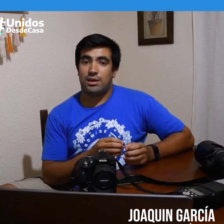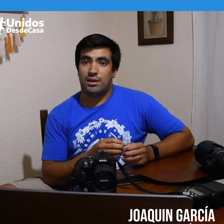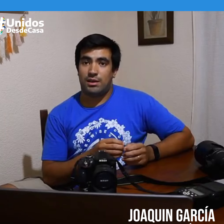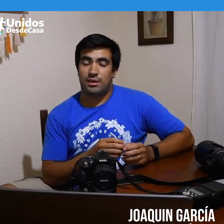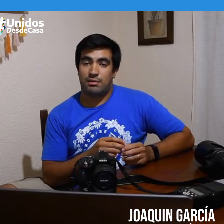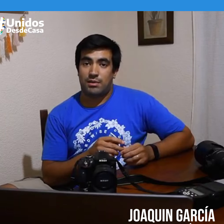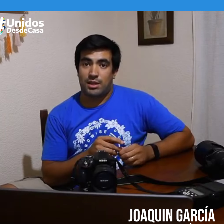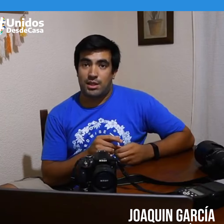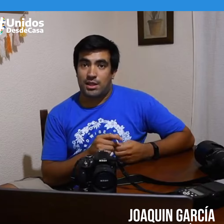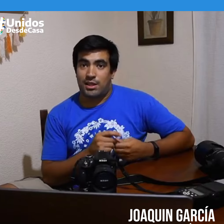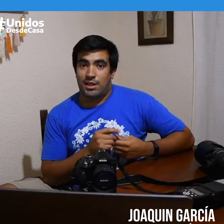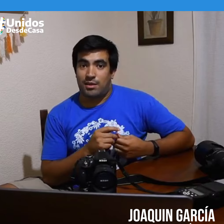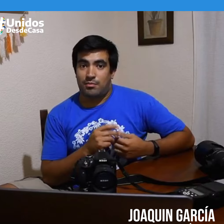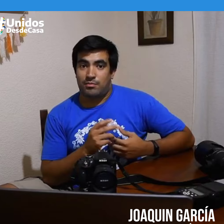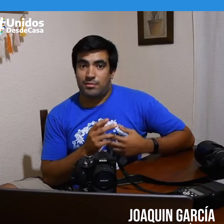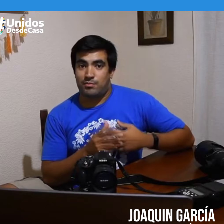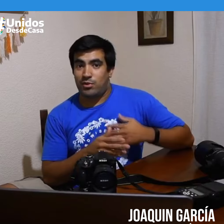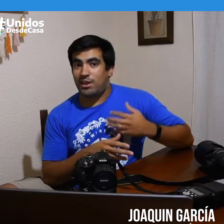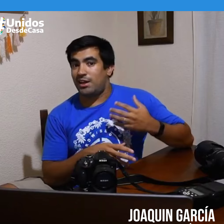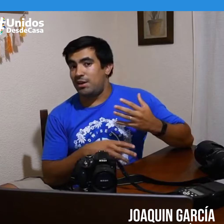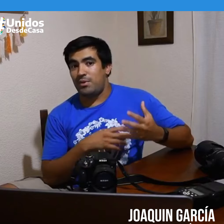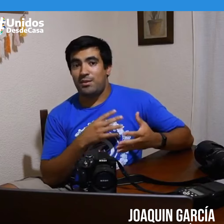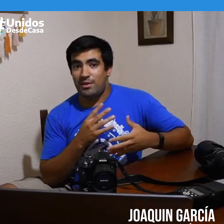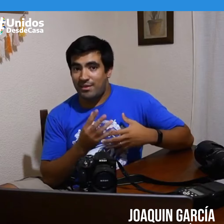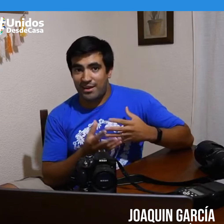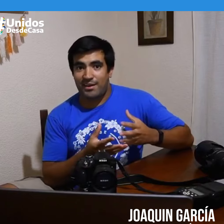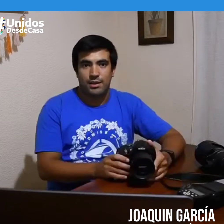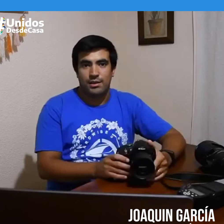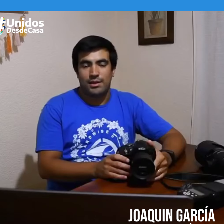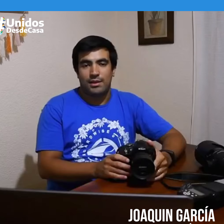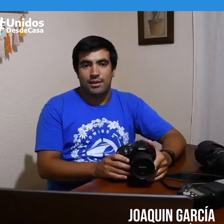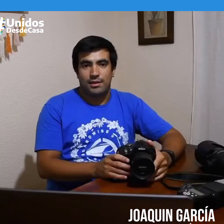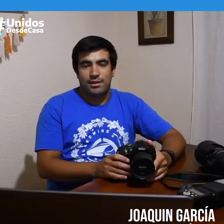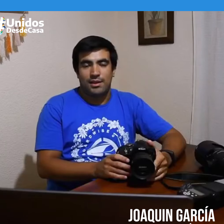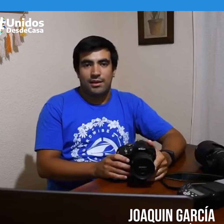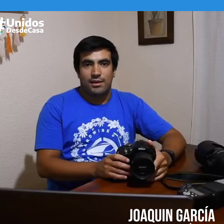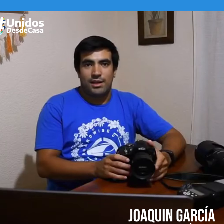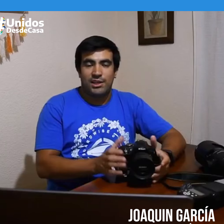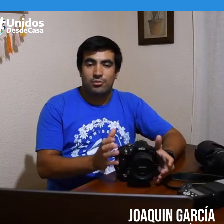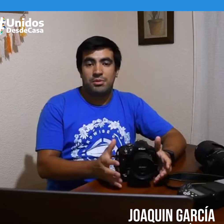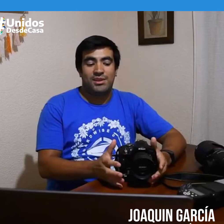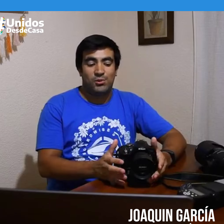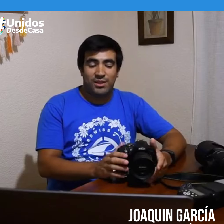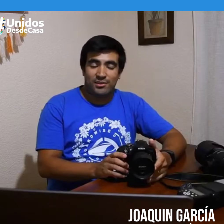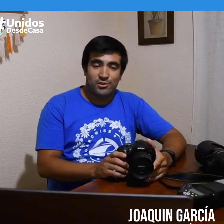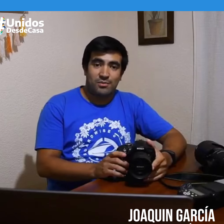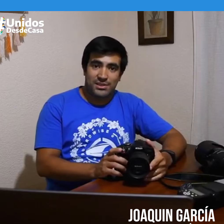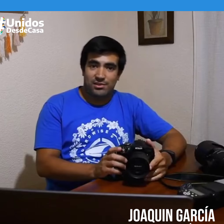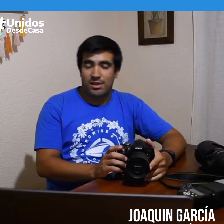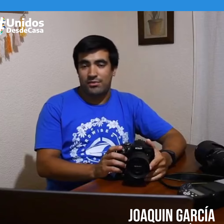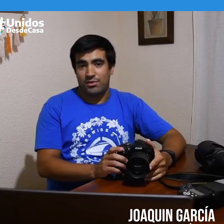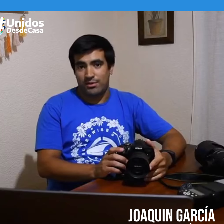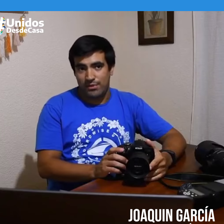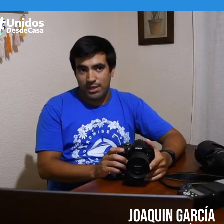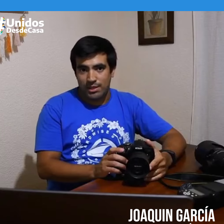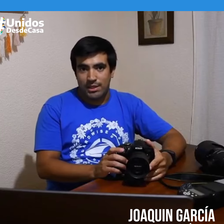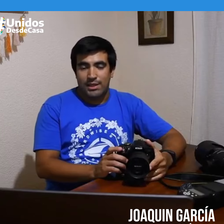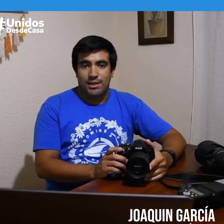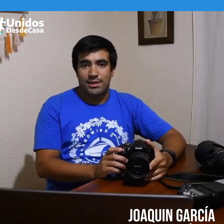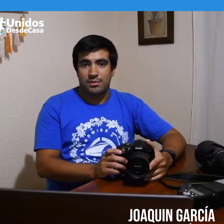puedas experimentar estos tricks que estuve dando son básicos de la fotografía que se